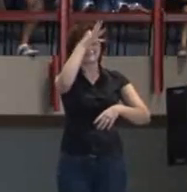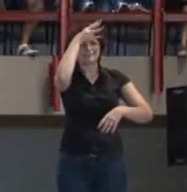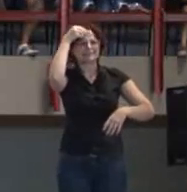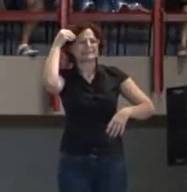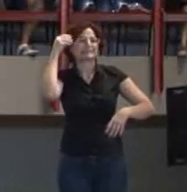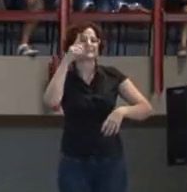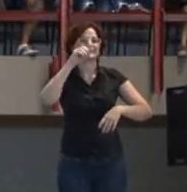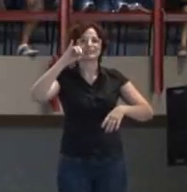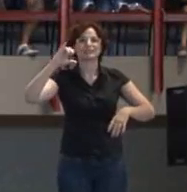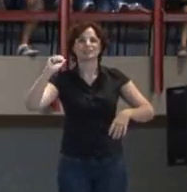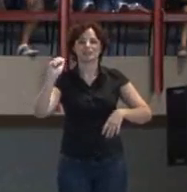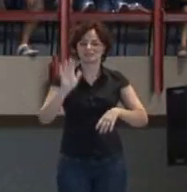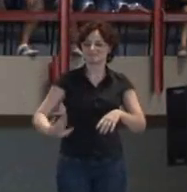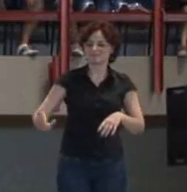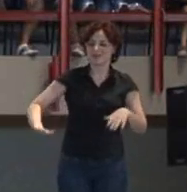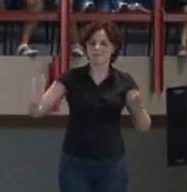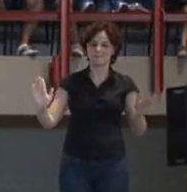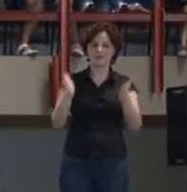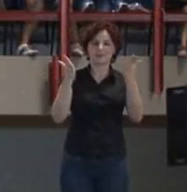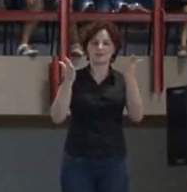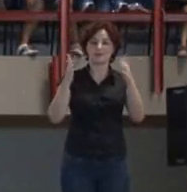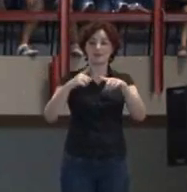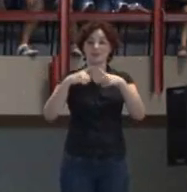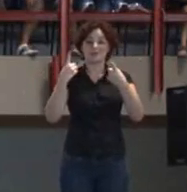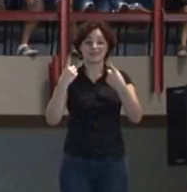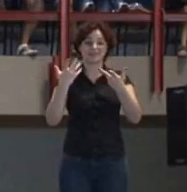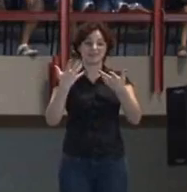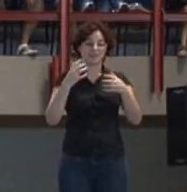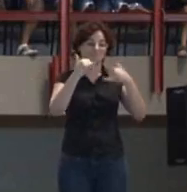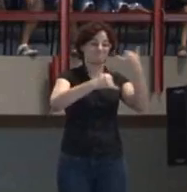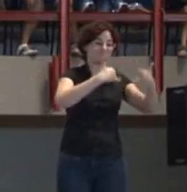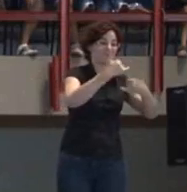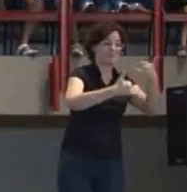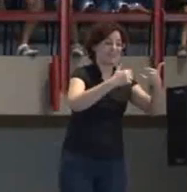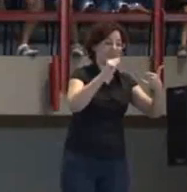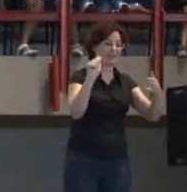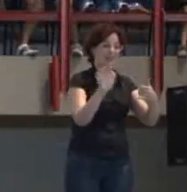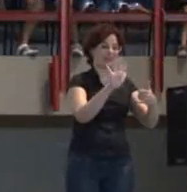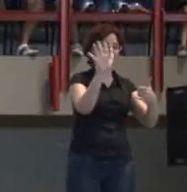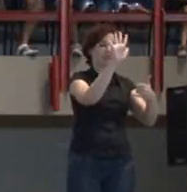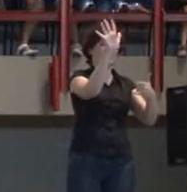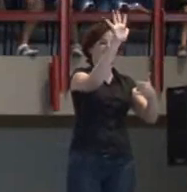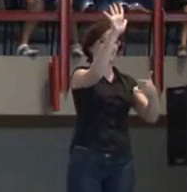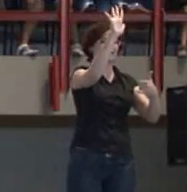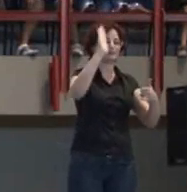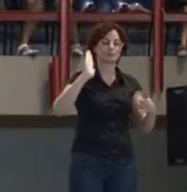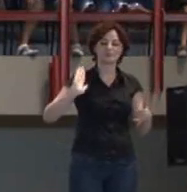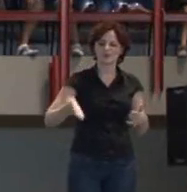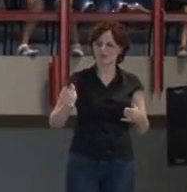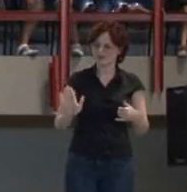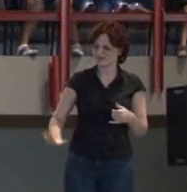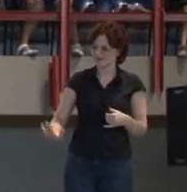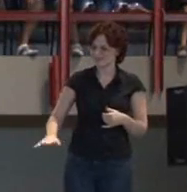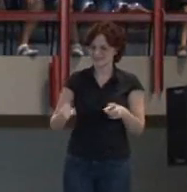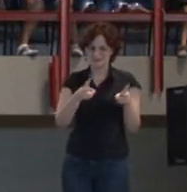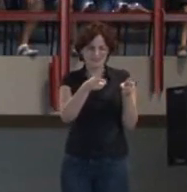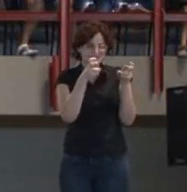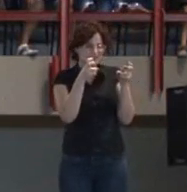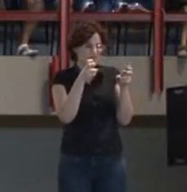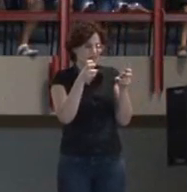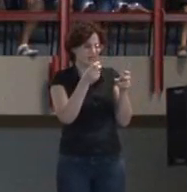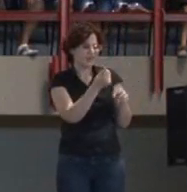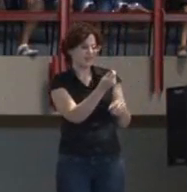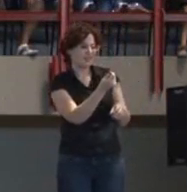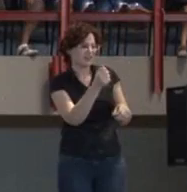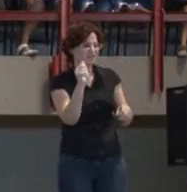dia das crianças o que que acontece com o preço dos brinquedos sobe quando o menino vê que o preço subiu Ele pergunta o pai por